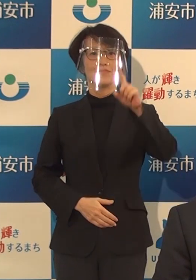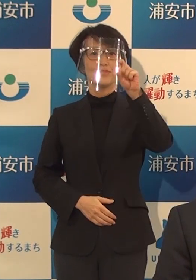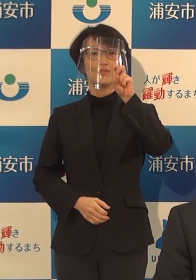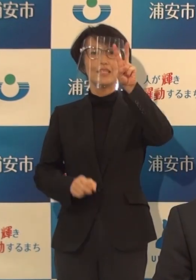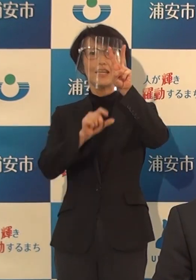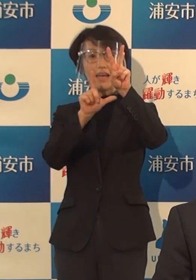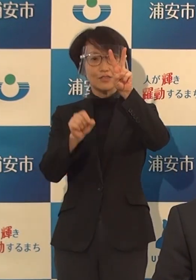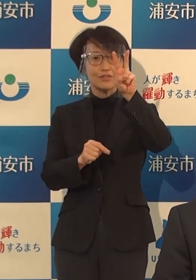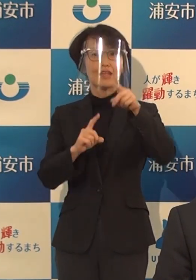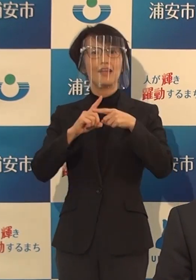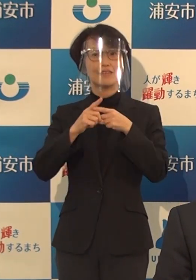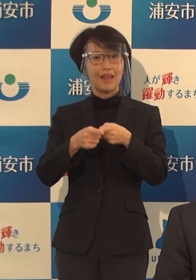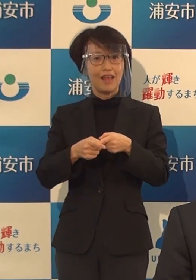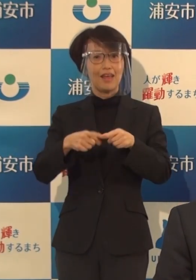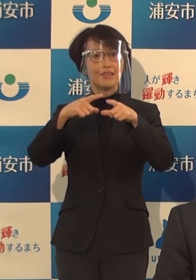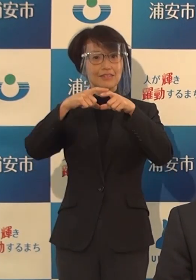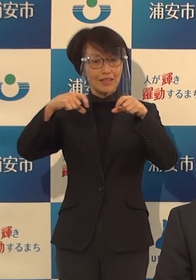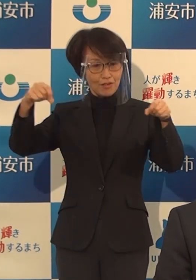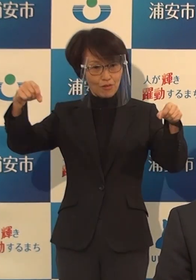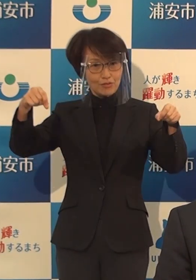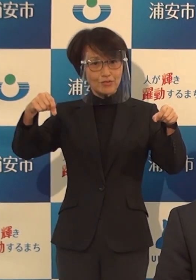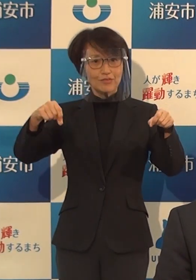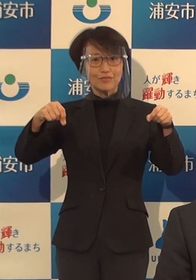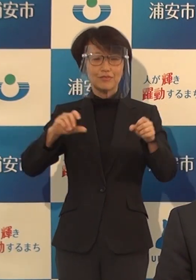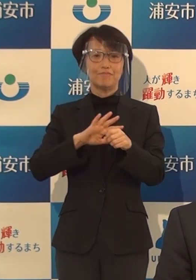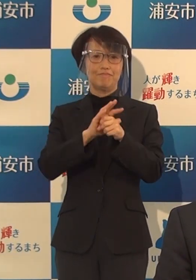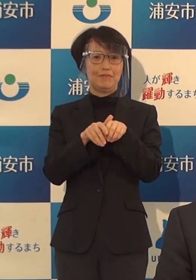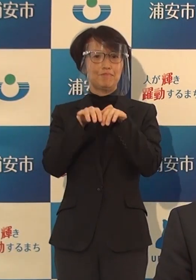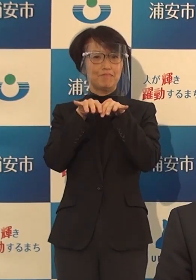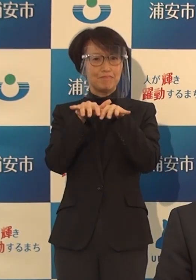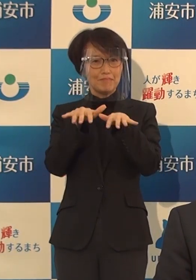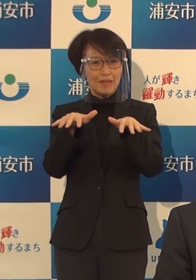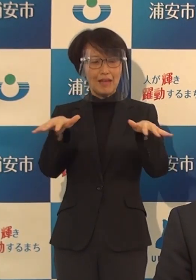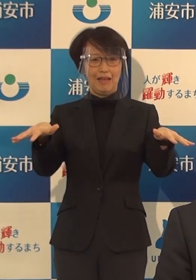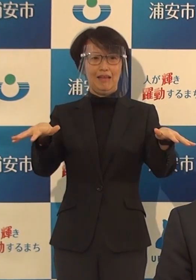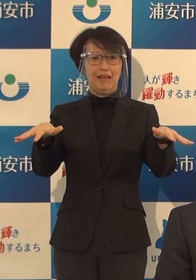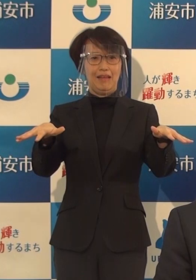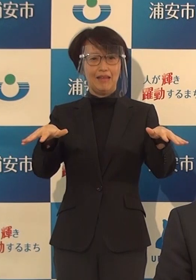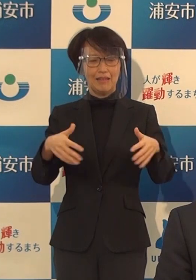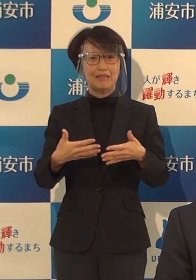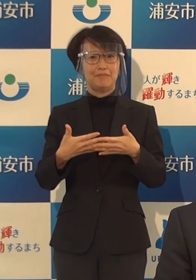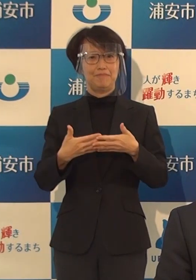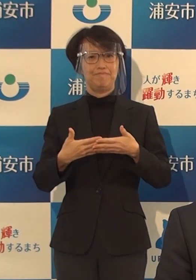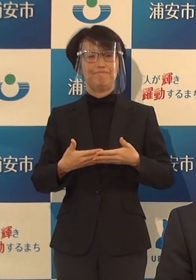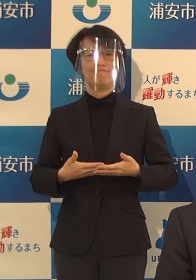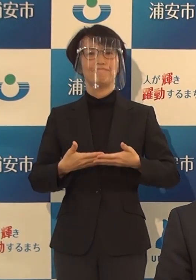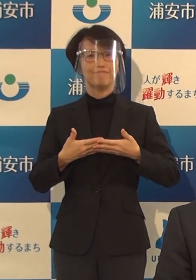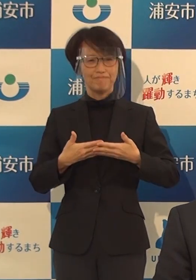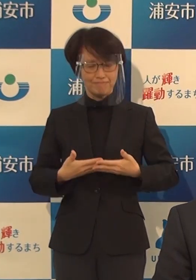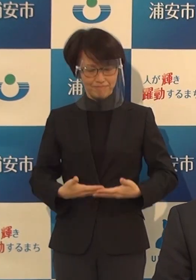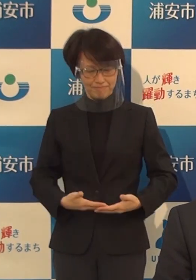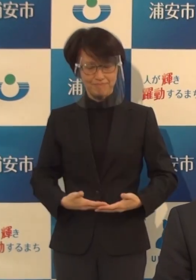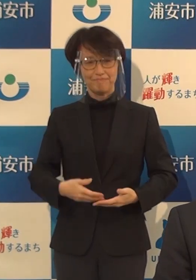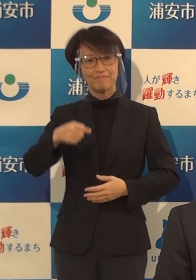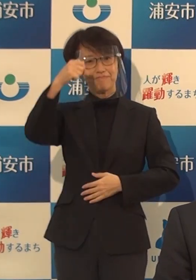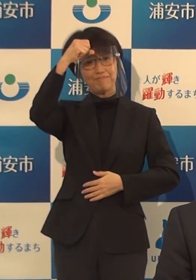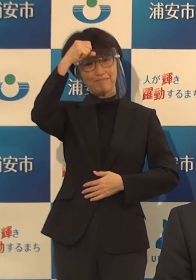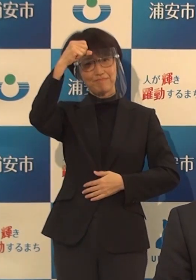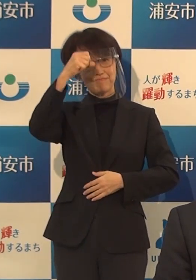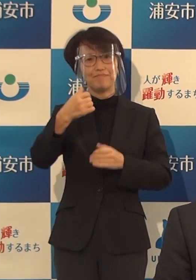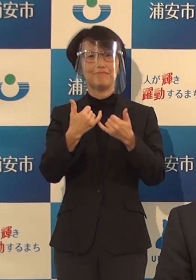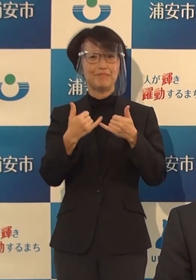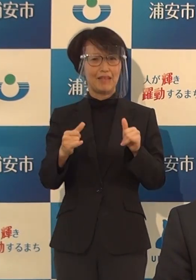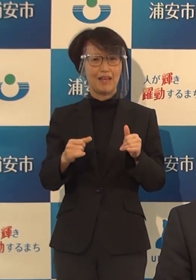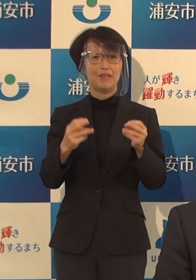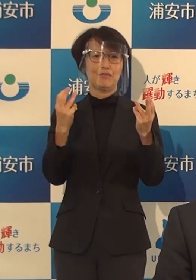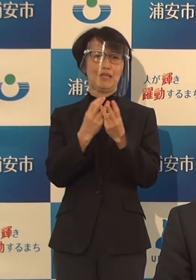12月に入り、全国的に新型コロナウイルスの感染が広がってきております。重症者の